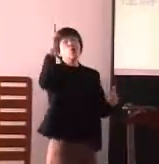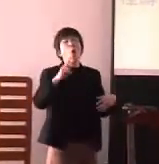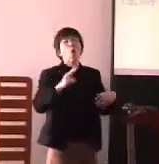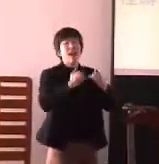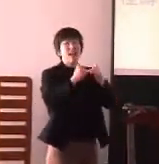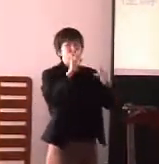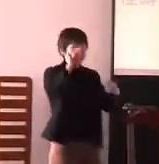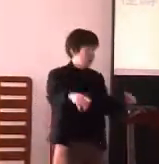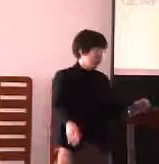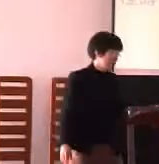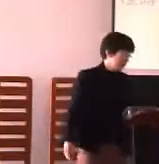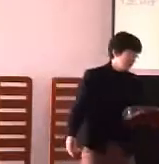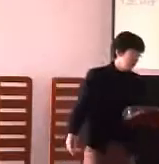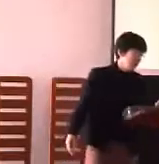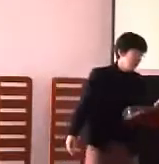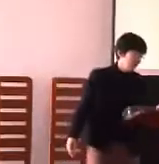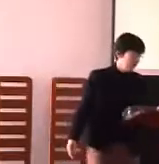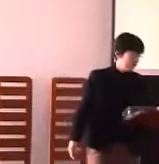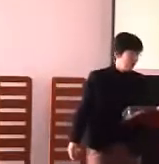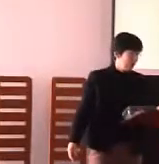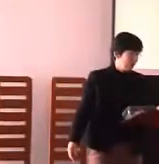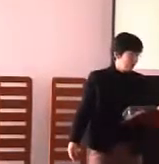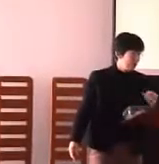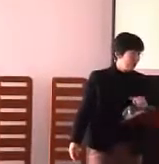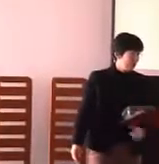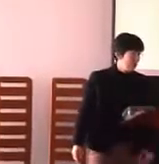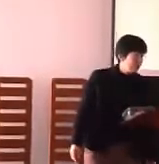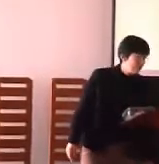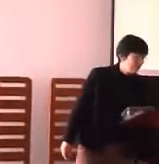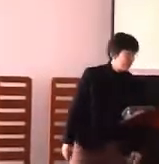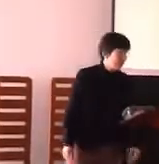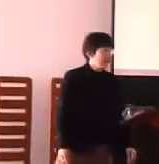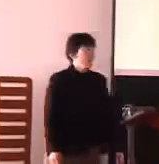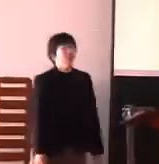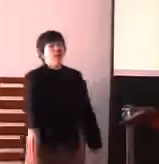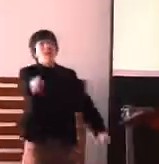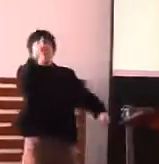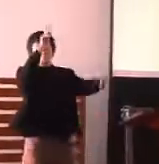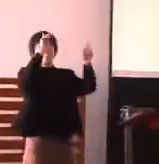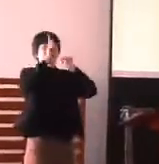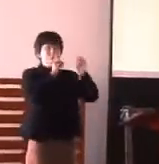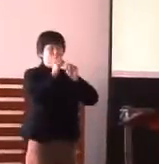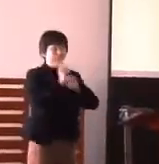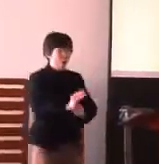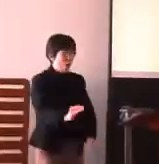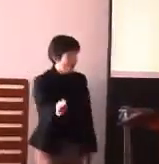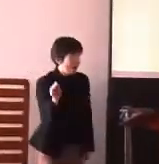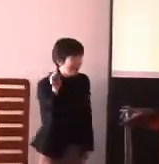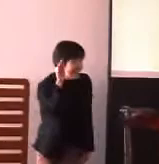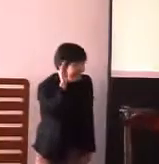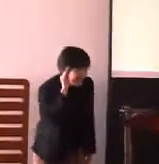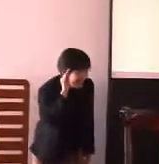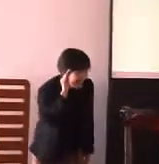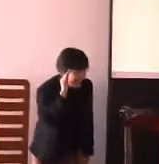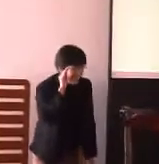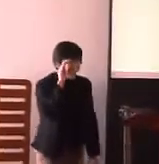神様の畑ですね御言葉に西綿に落ちた御言葉を聞くとすぐ悪いものが来て